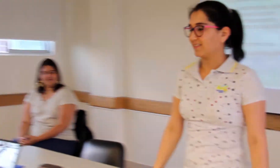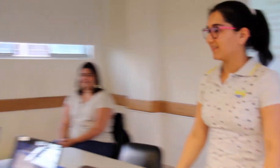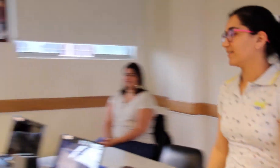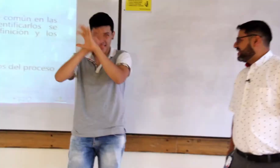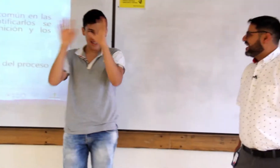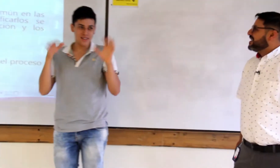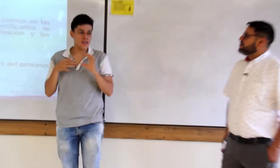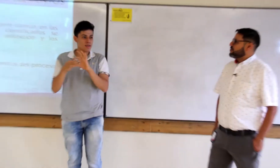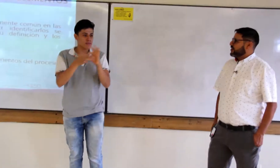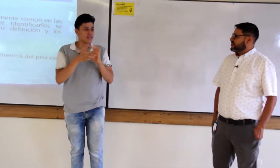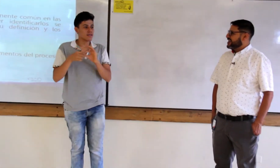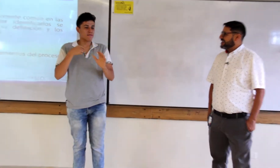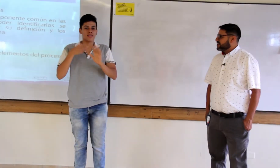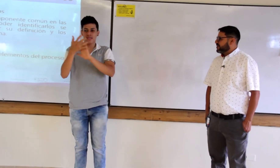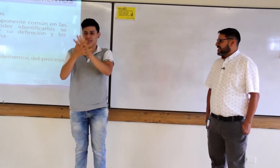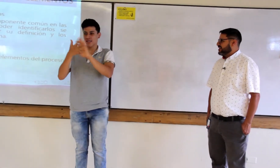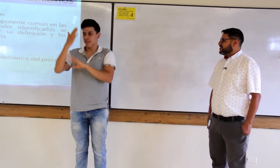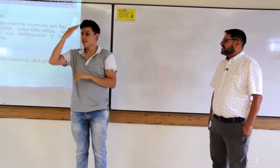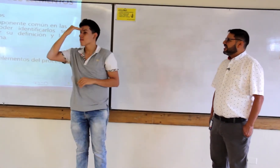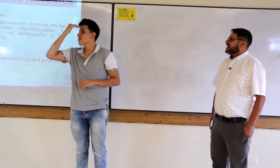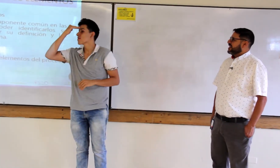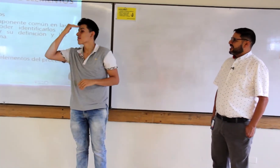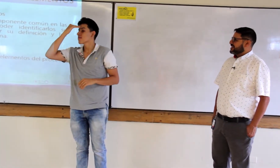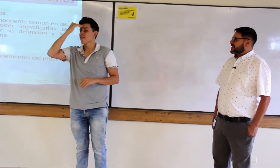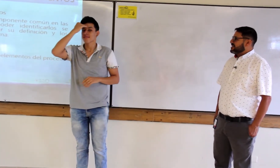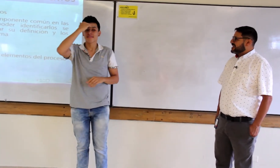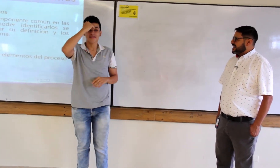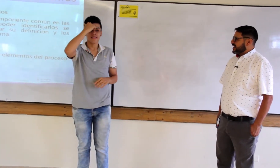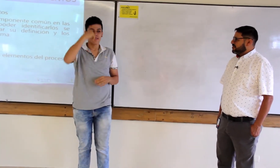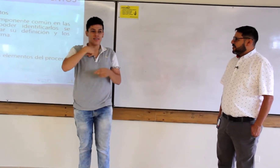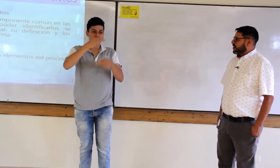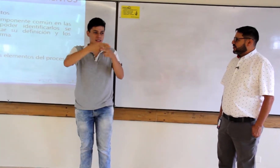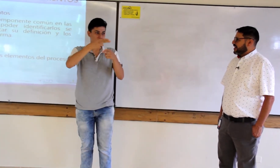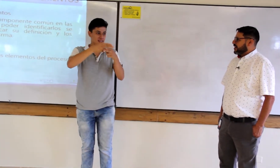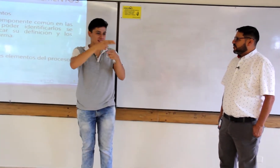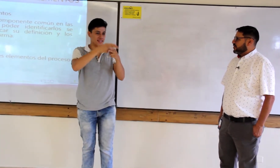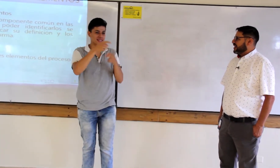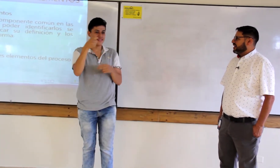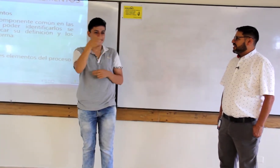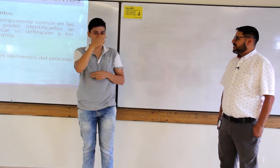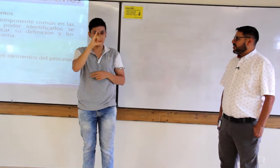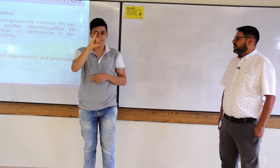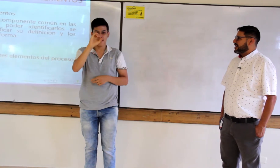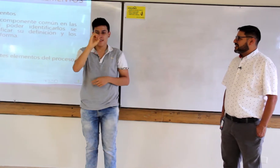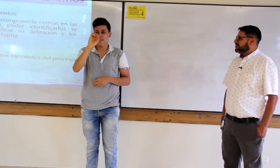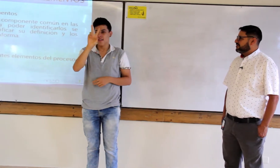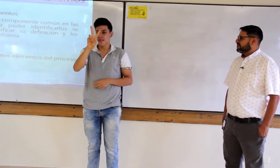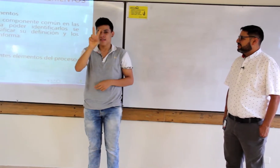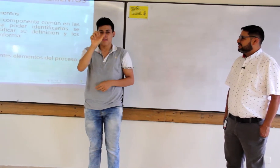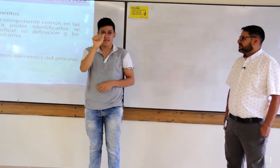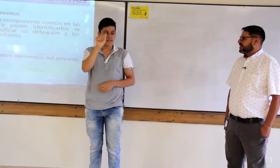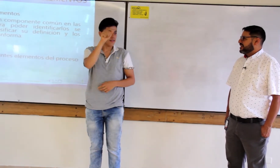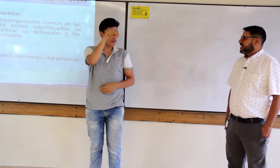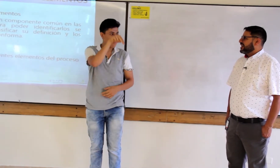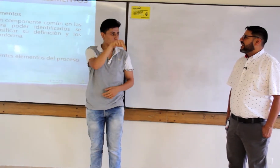Yasmín. Muy buenos días, compañeros. Esta es mi seña, como me conocen en la comunidad, y mi nombre es